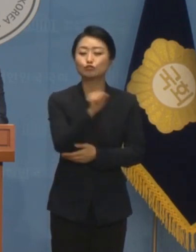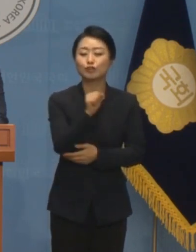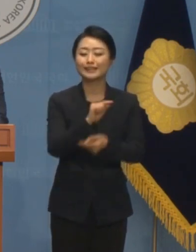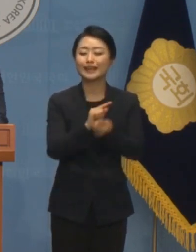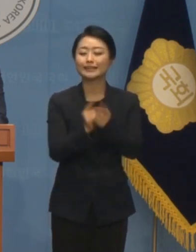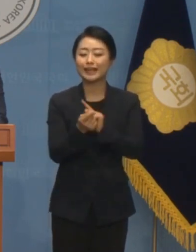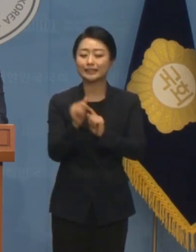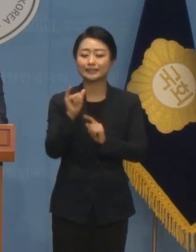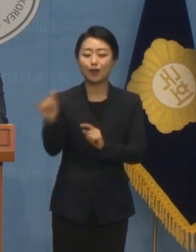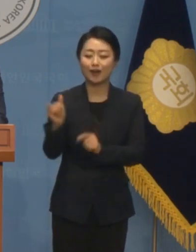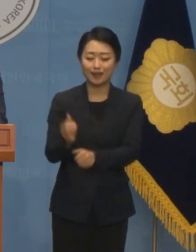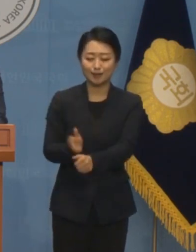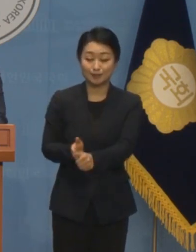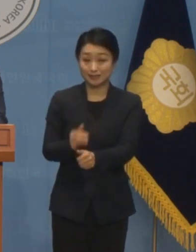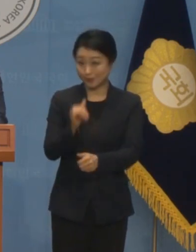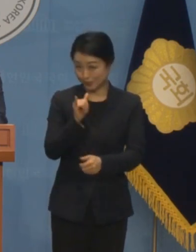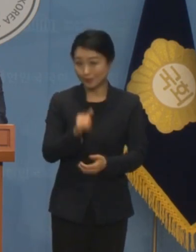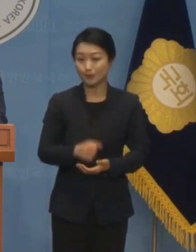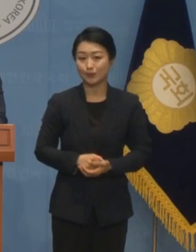사실이 확인되었습니다.